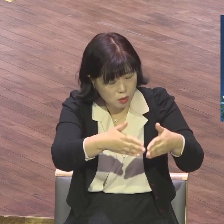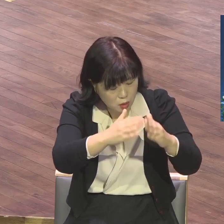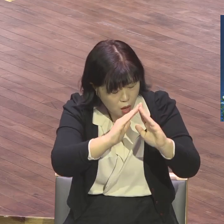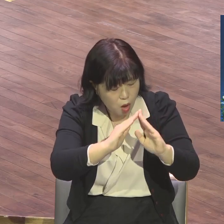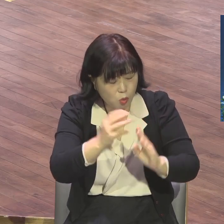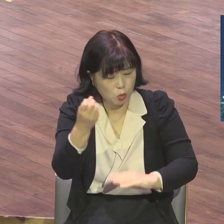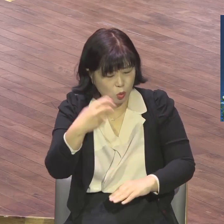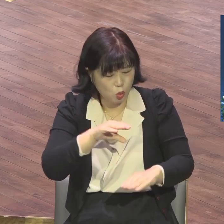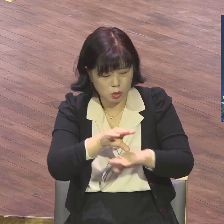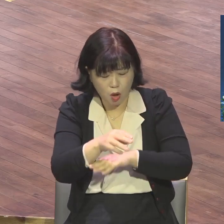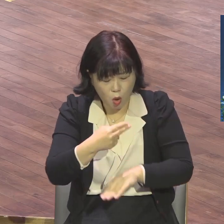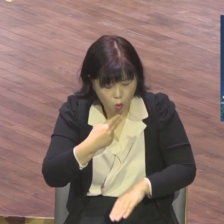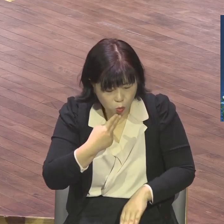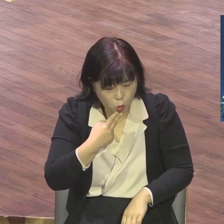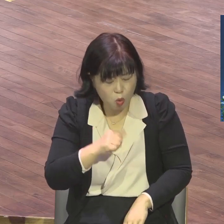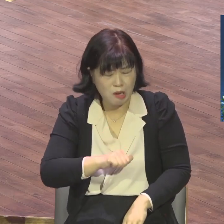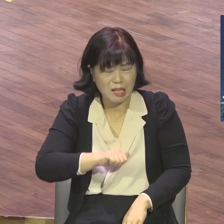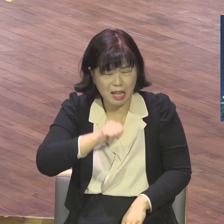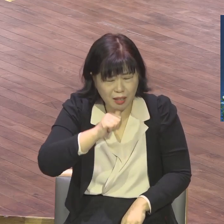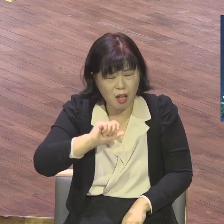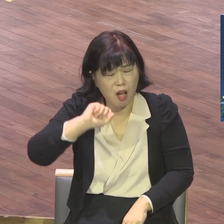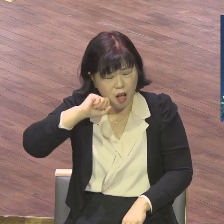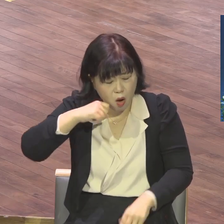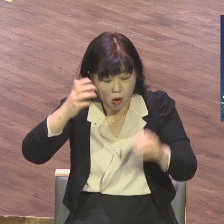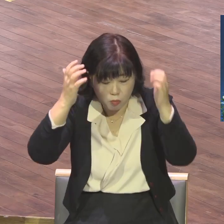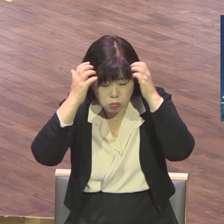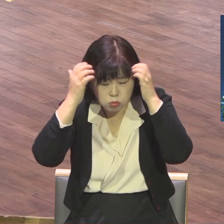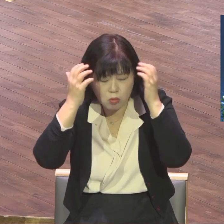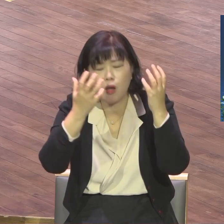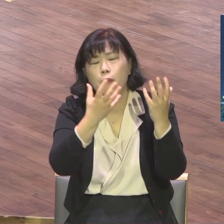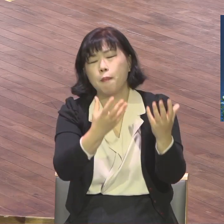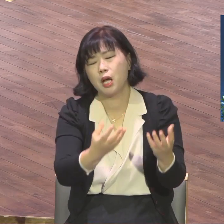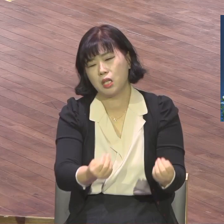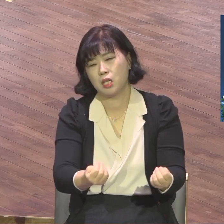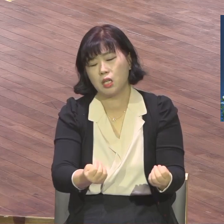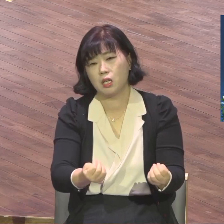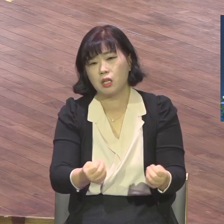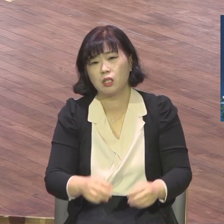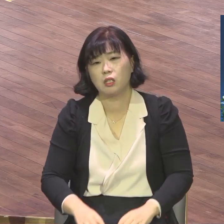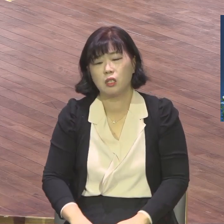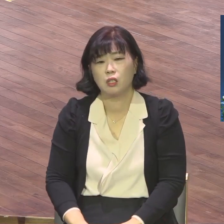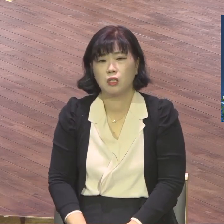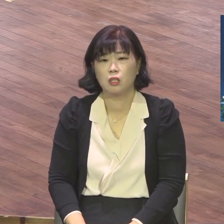힘이 됩니까? 제안을 많이 받고 있어요, 사실. 선교위원회에서